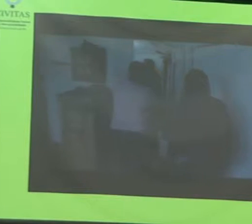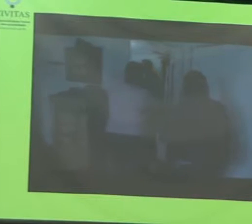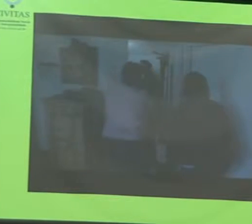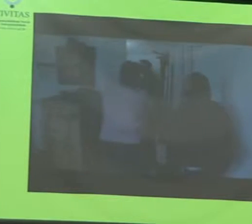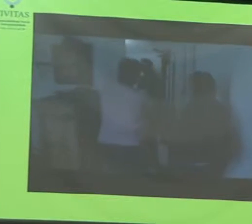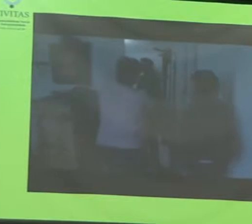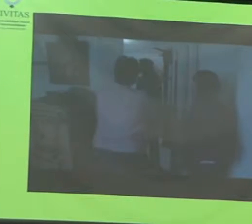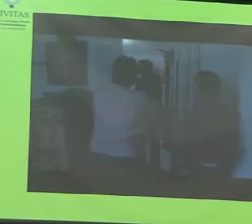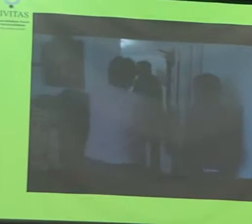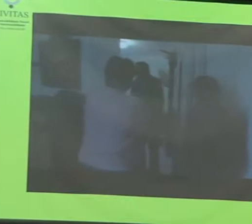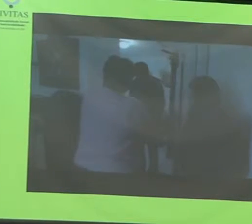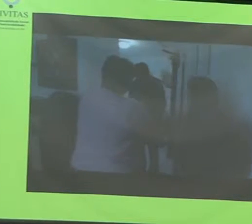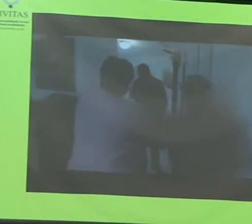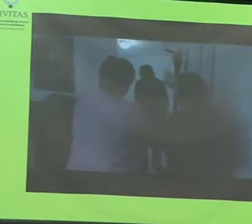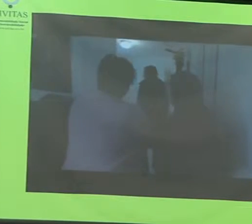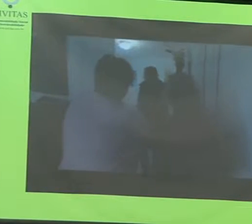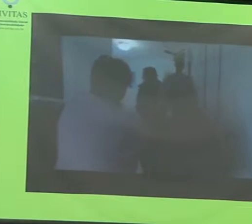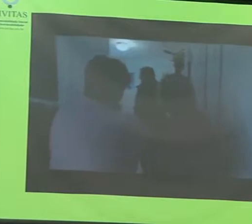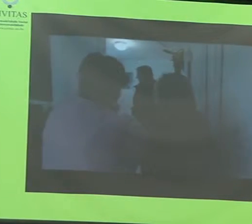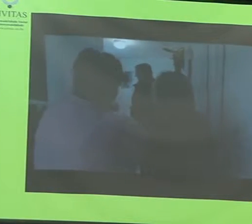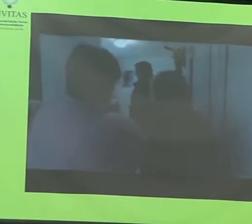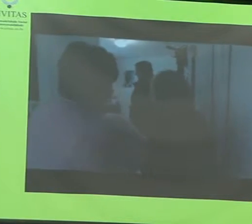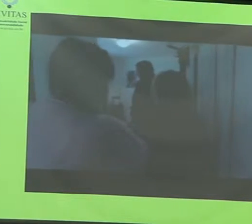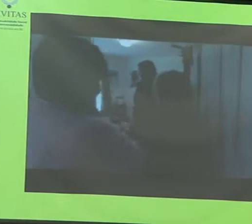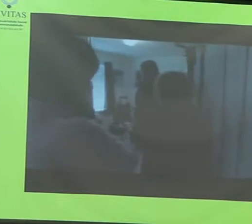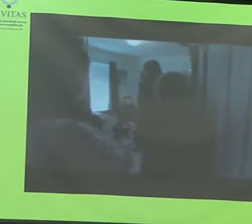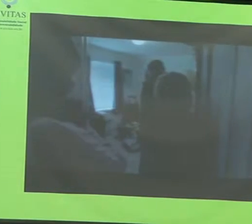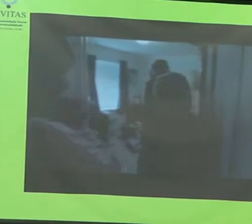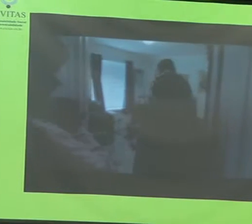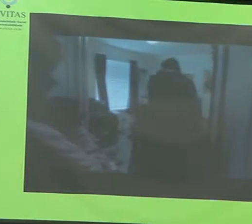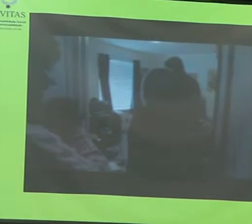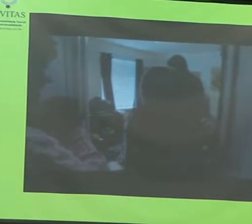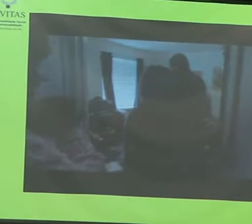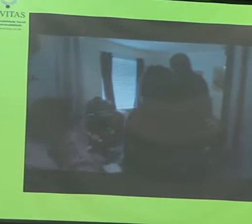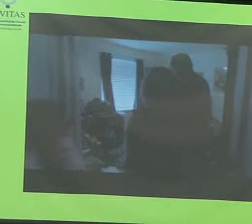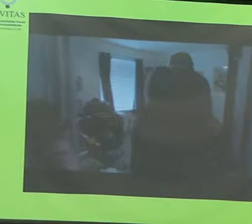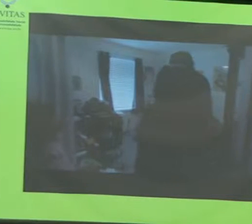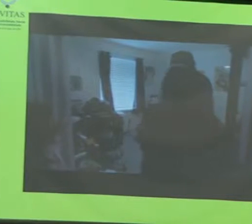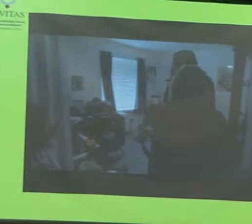No quarto da bagunça da filha deles. Esse é o lar doce.